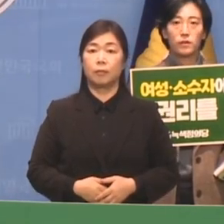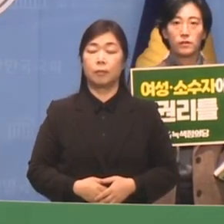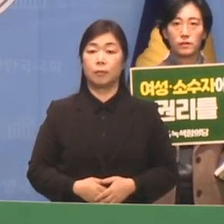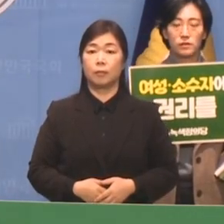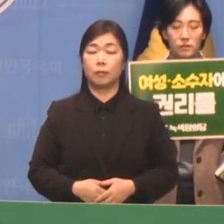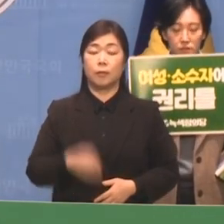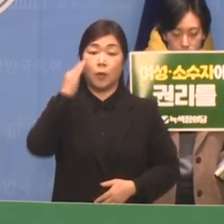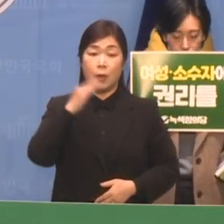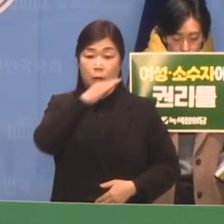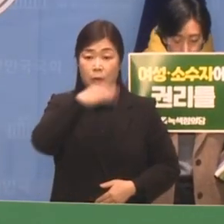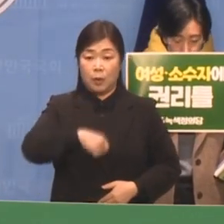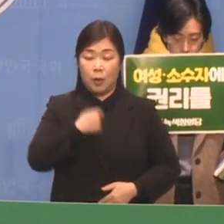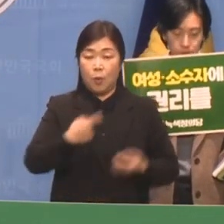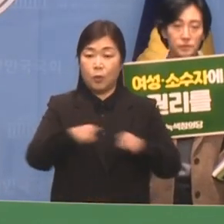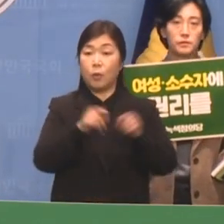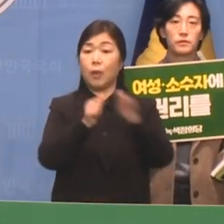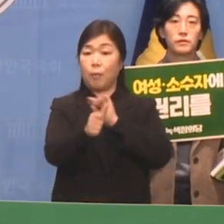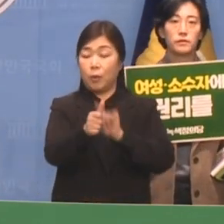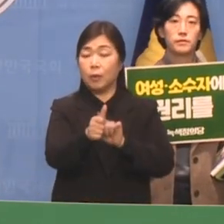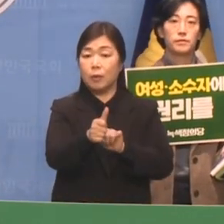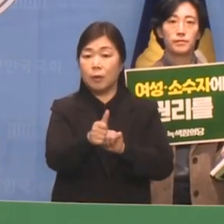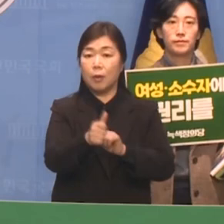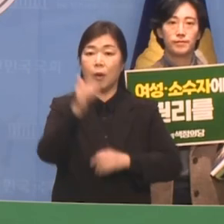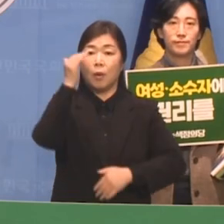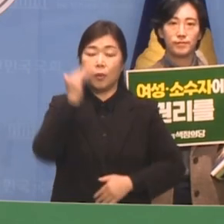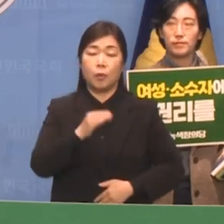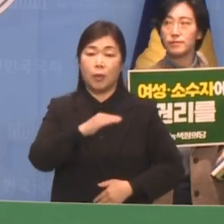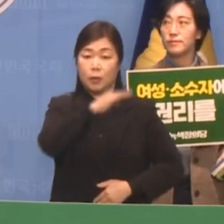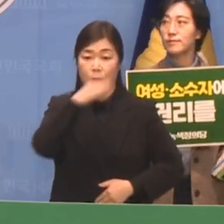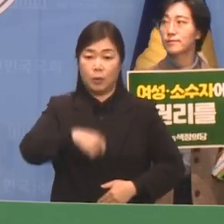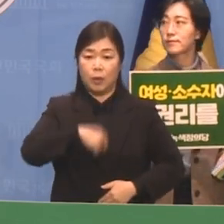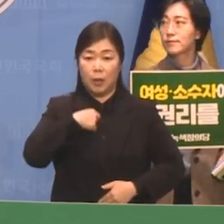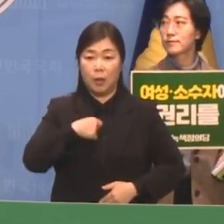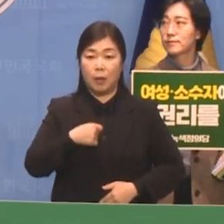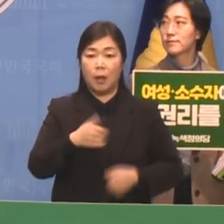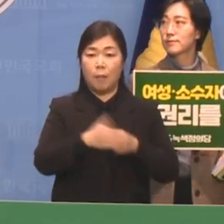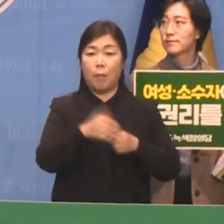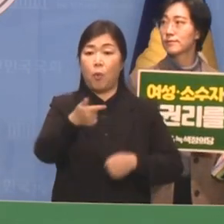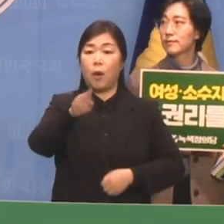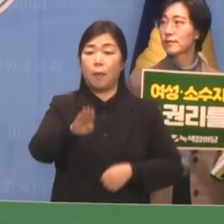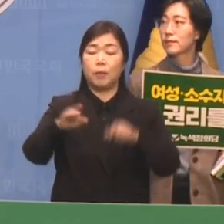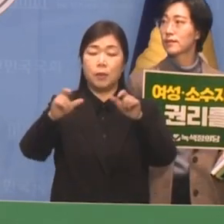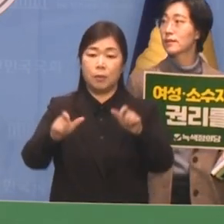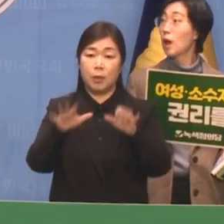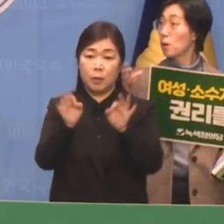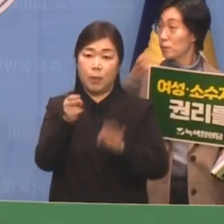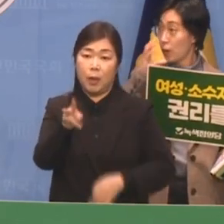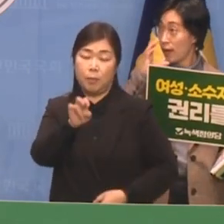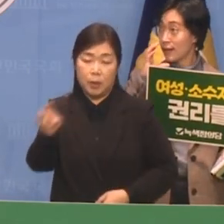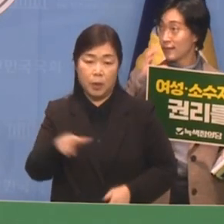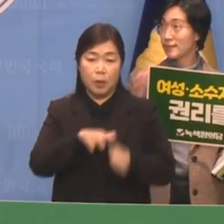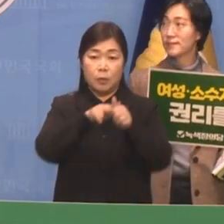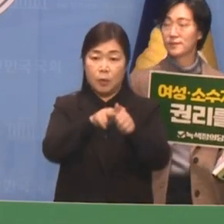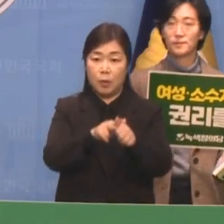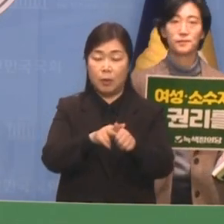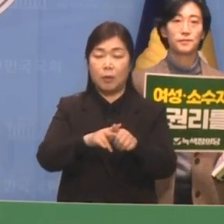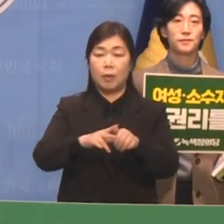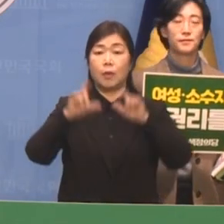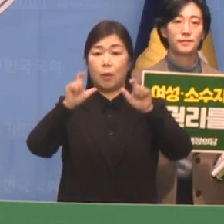네, 녹색정의당 공동대표로서 녹색정의당 마포갑 김혜미 국회의원 예비후보의 출마선을